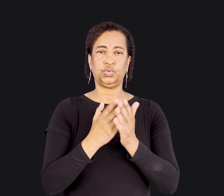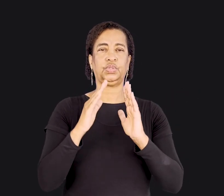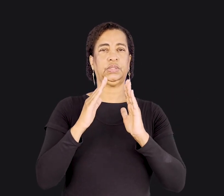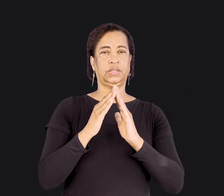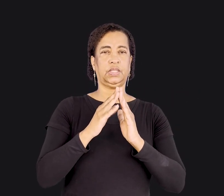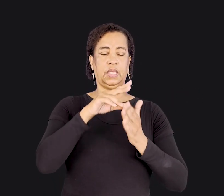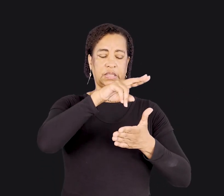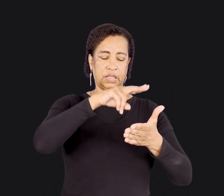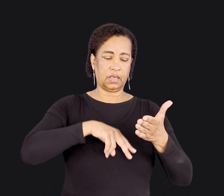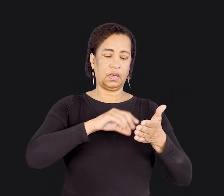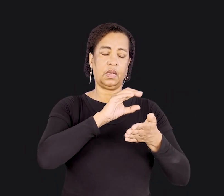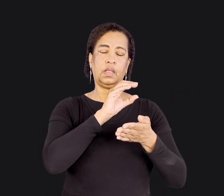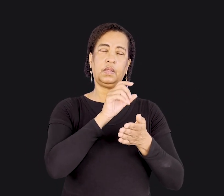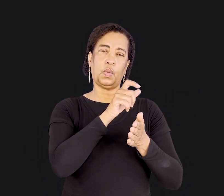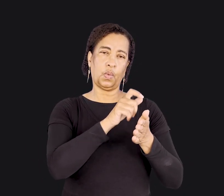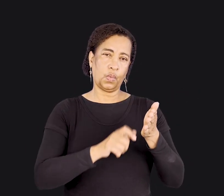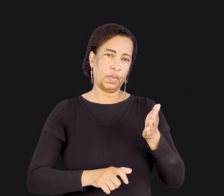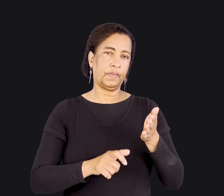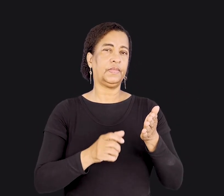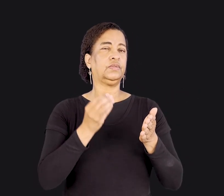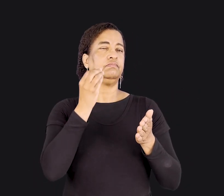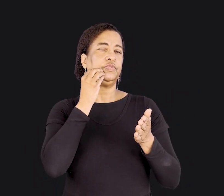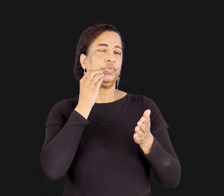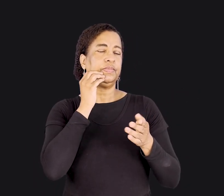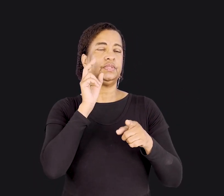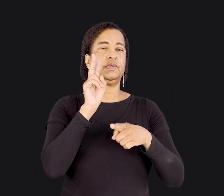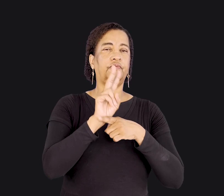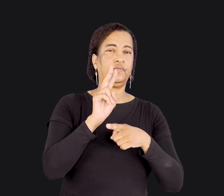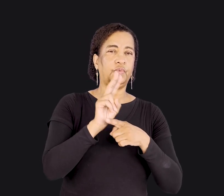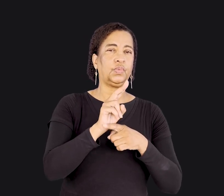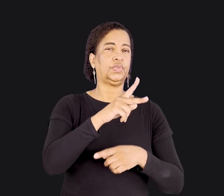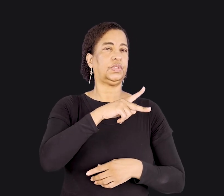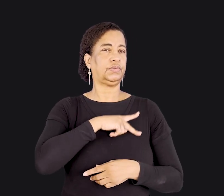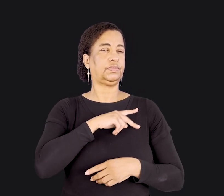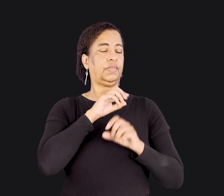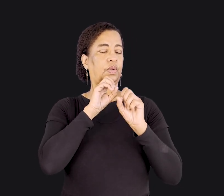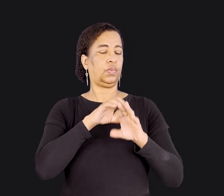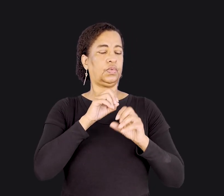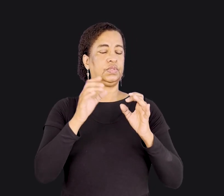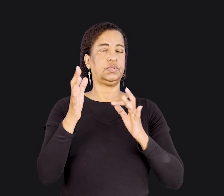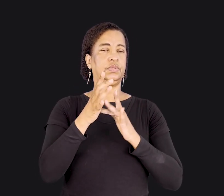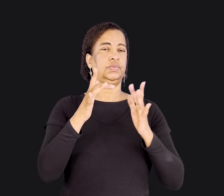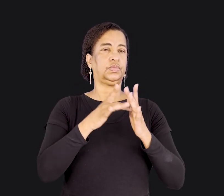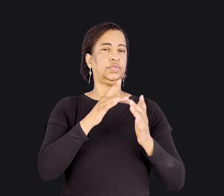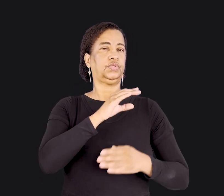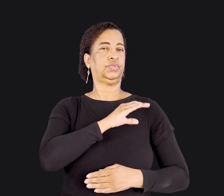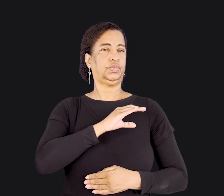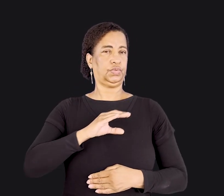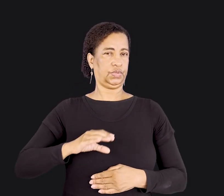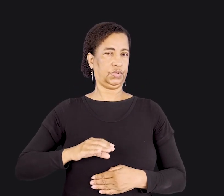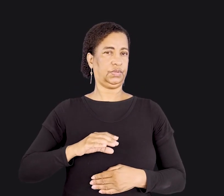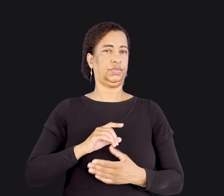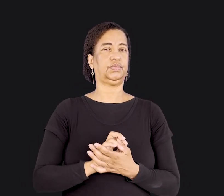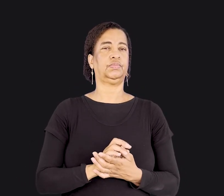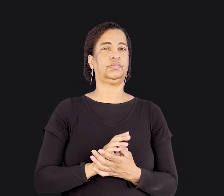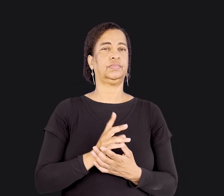casa. Leia esse capítulo e observe o cuidado de Paulo com o ensino de Jesus Cristo. Ele estava